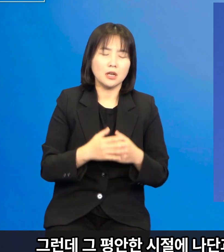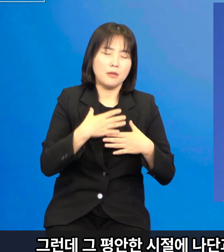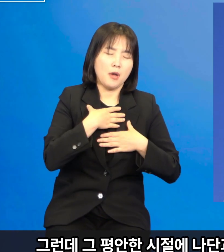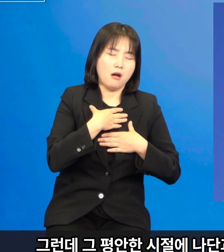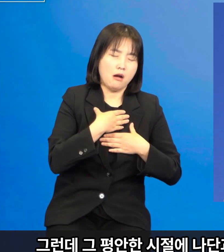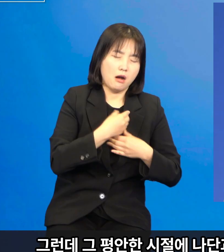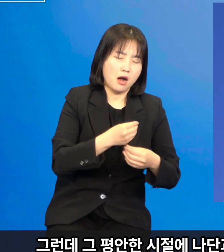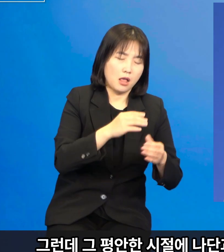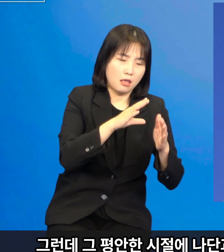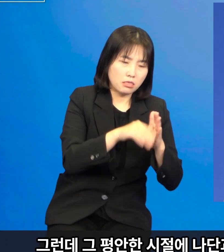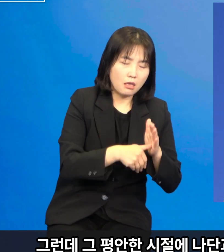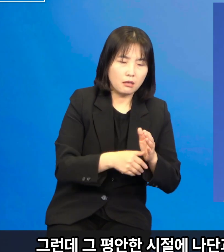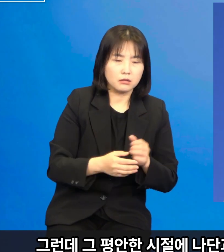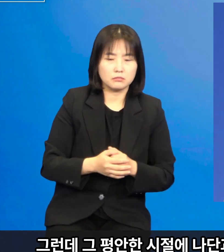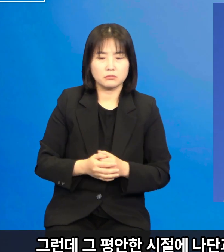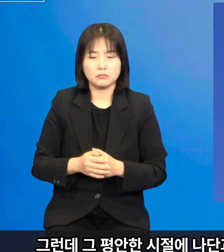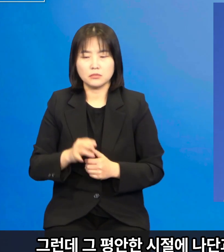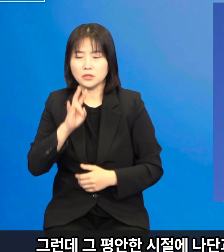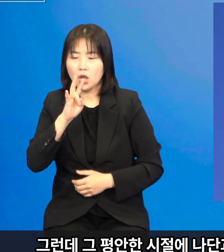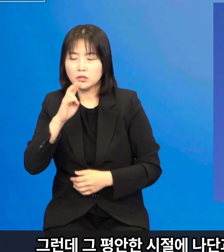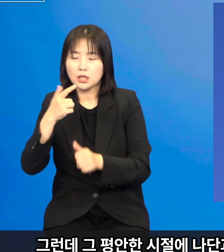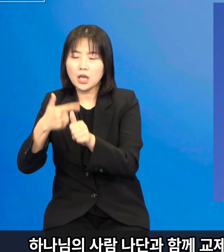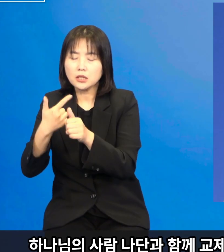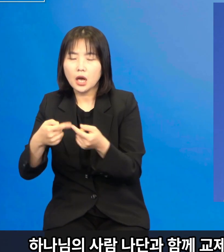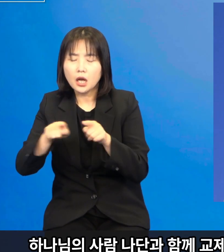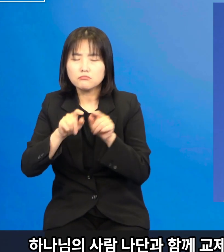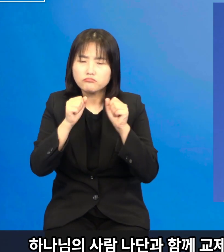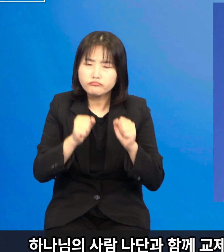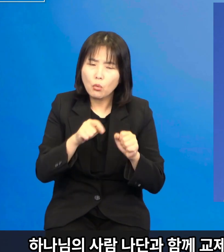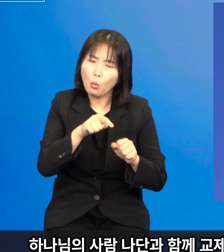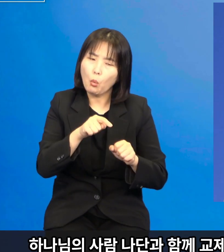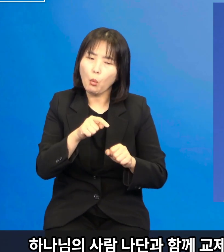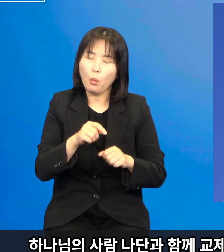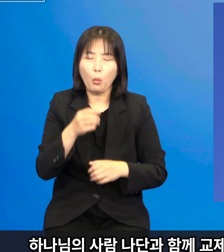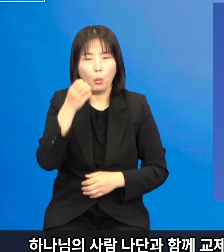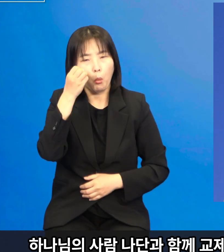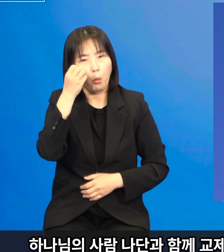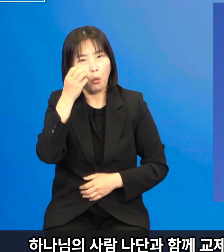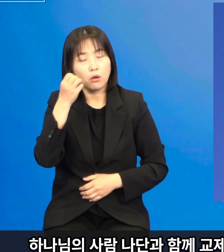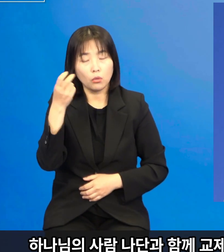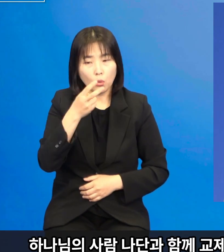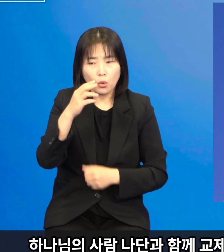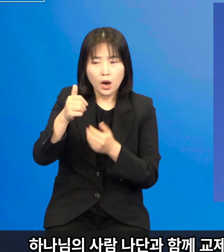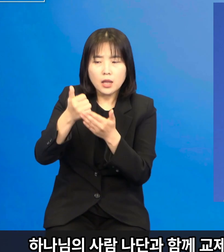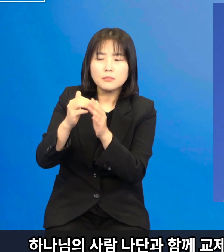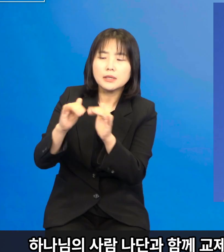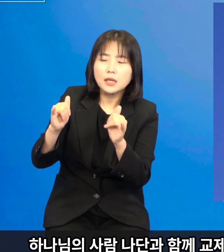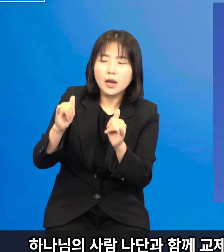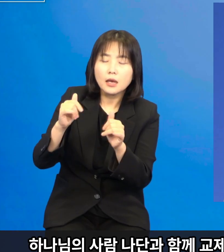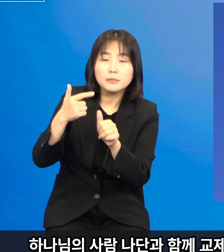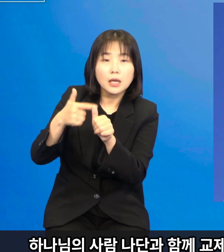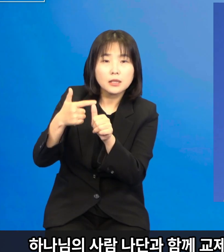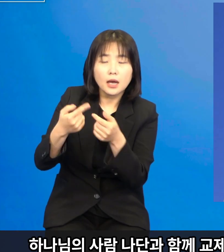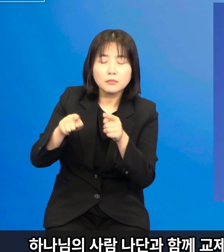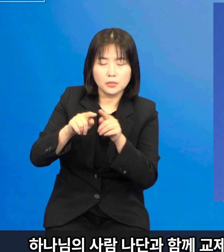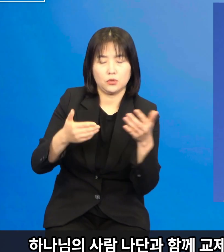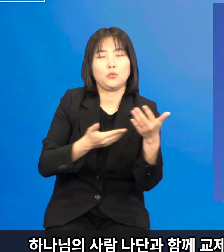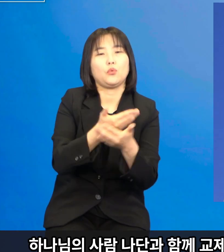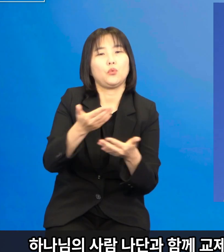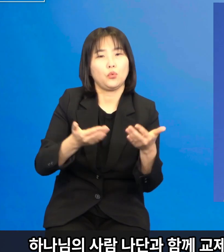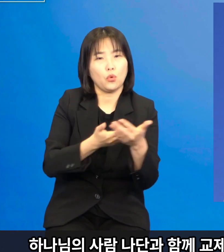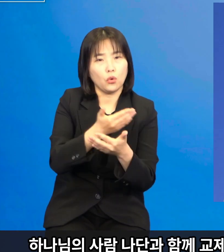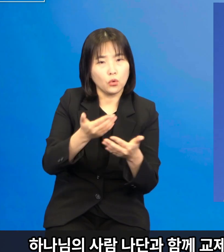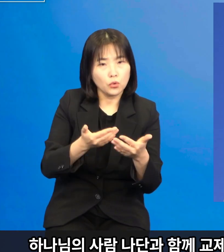시절에 나단과 있다는 것도 굉장히 특이하고, 하나님의 사람 나단과 함께 교제하며 여전히